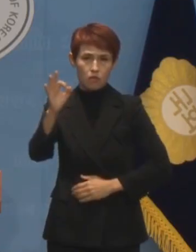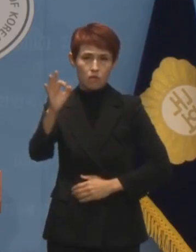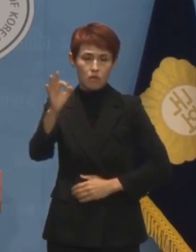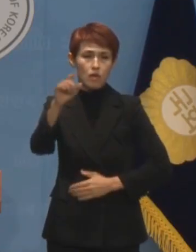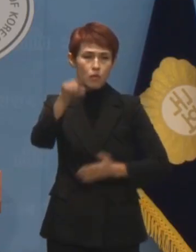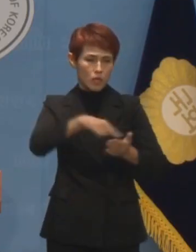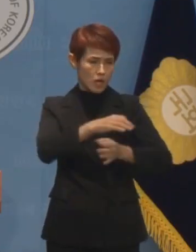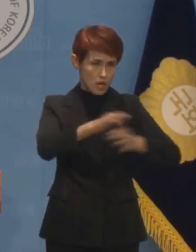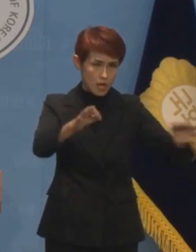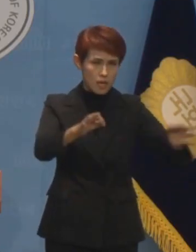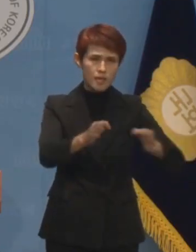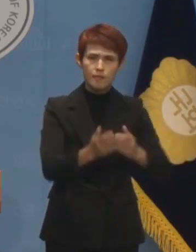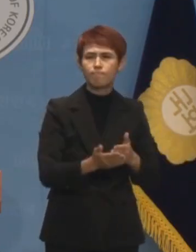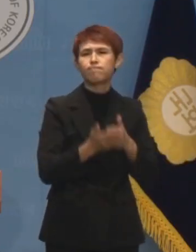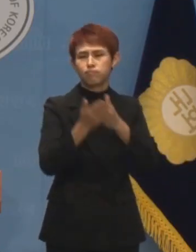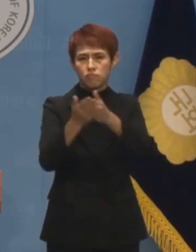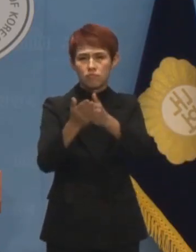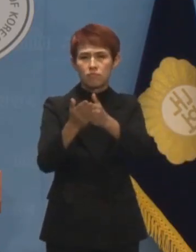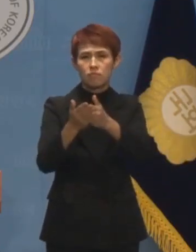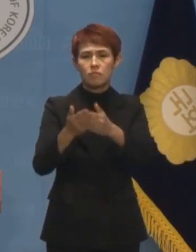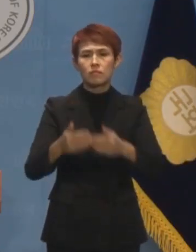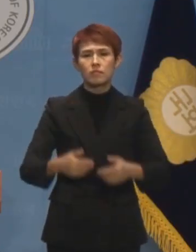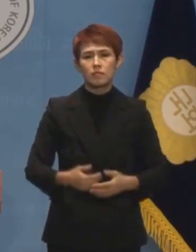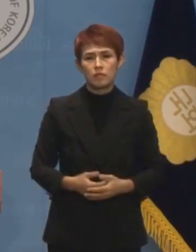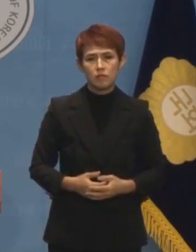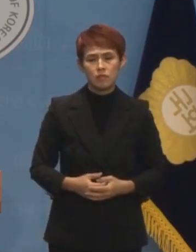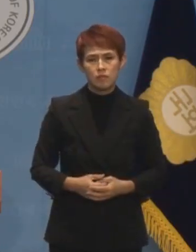보상을 하도록 강력하게 책임을 물어야 합니다.